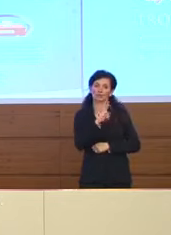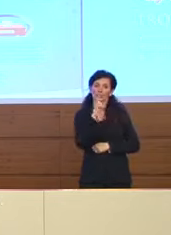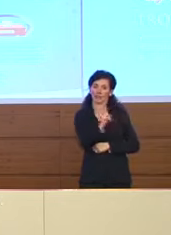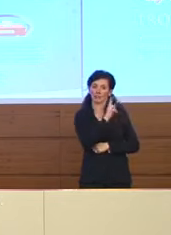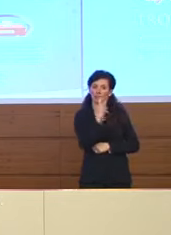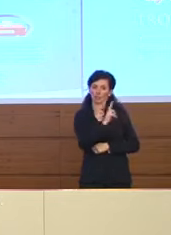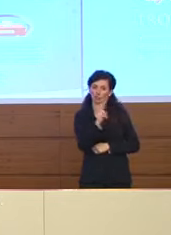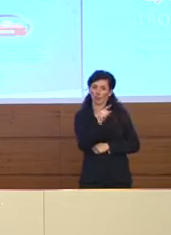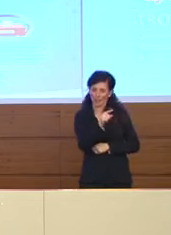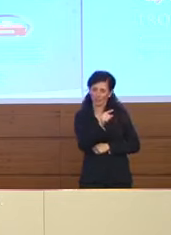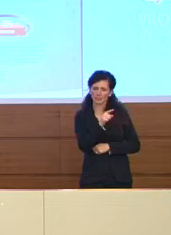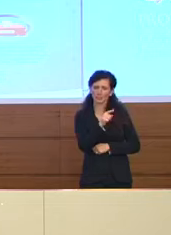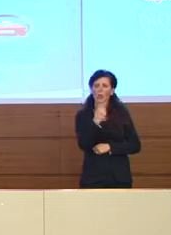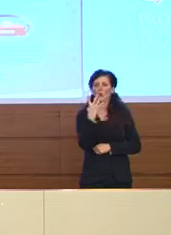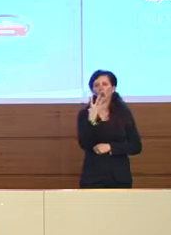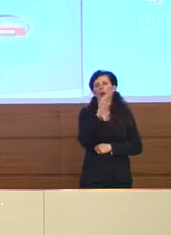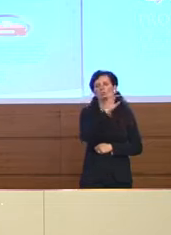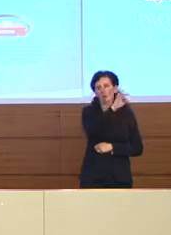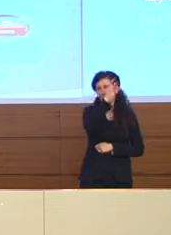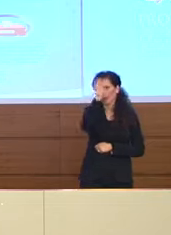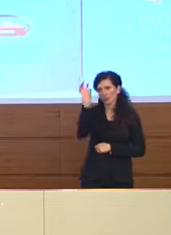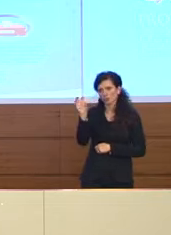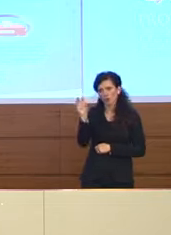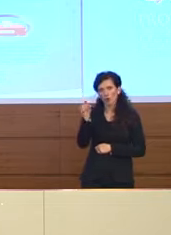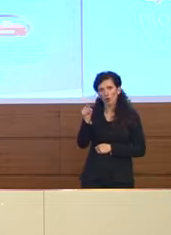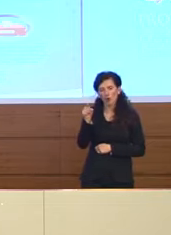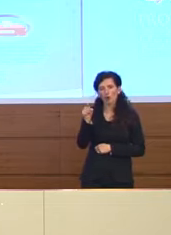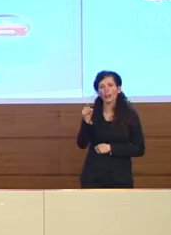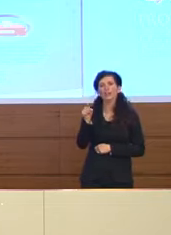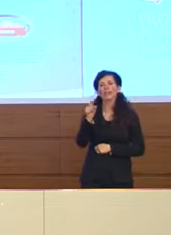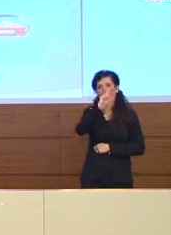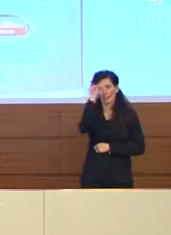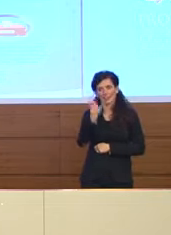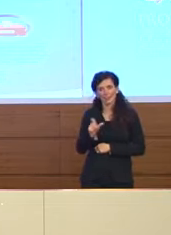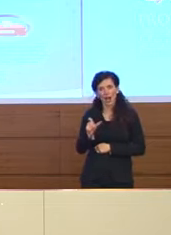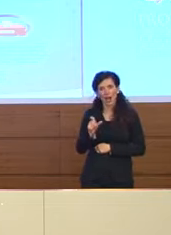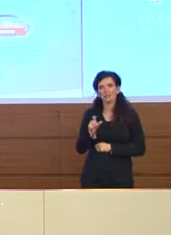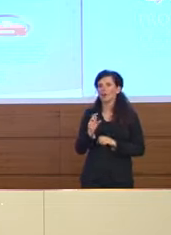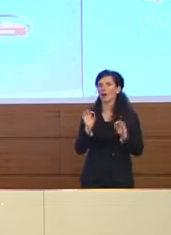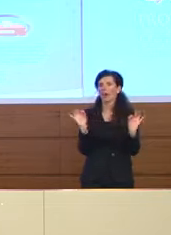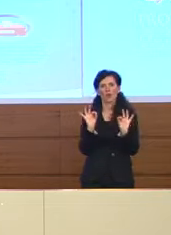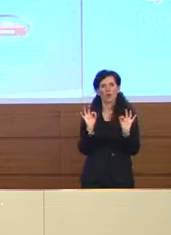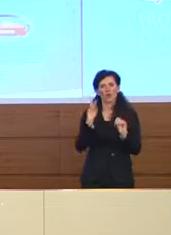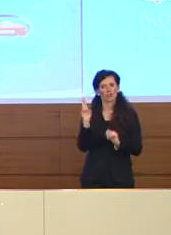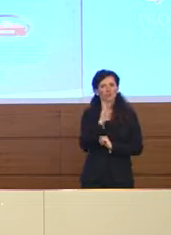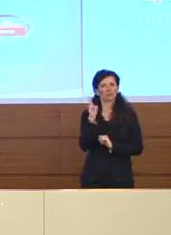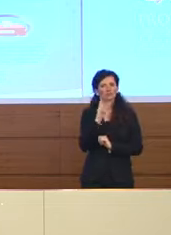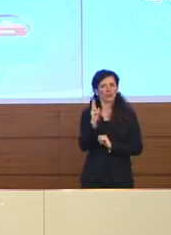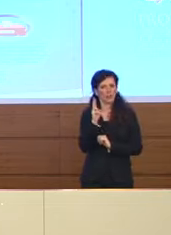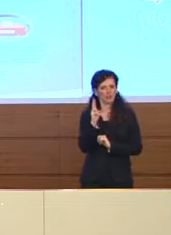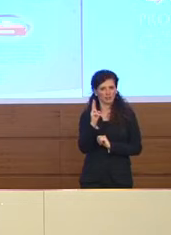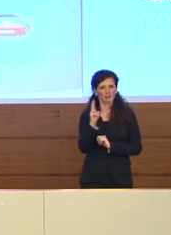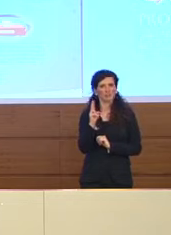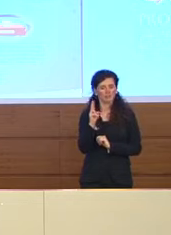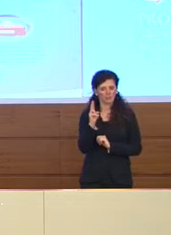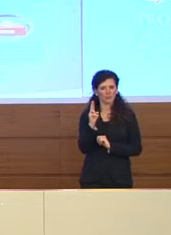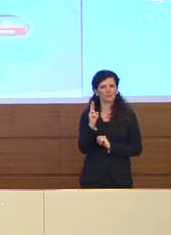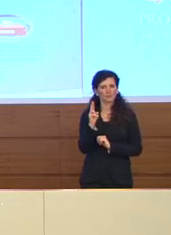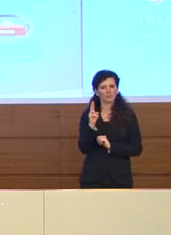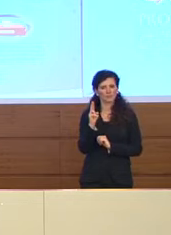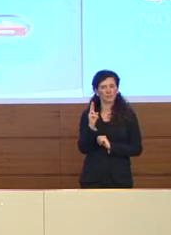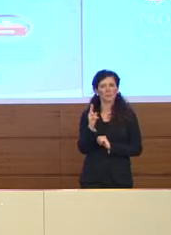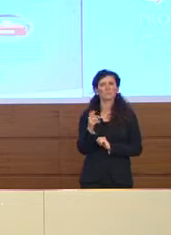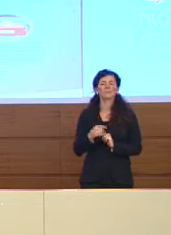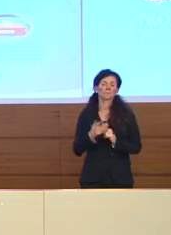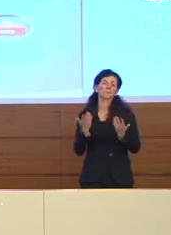regioni fortunatamente non si è registrato alcun decesso in due regioni addizionali